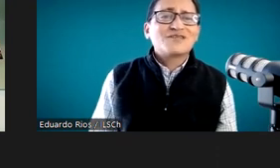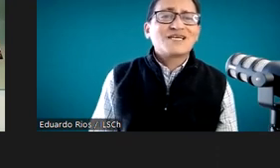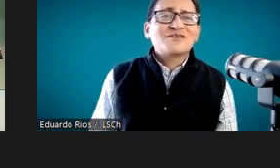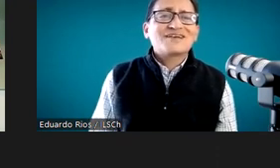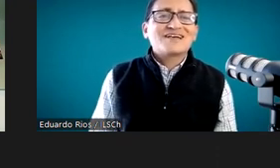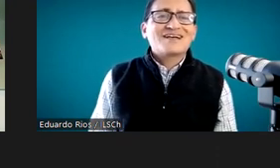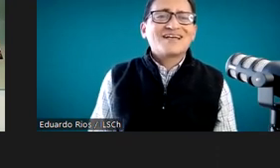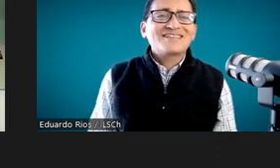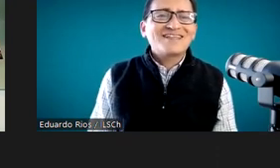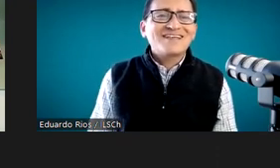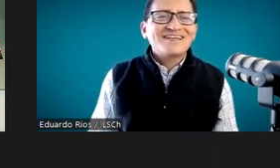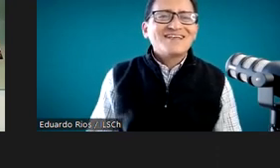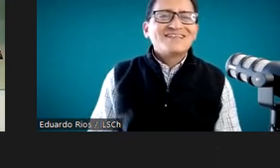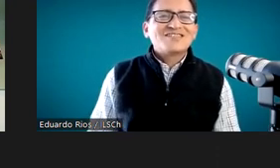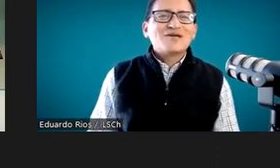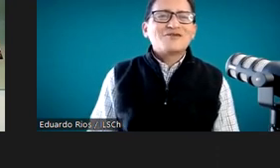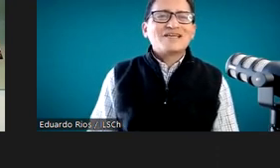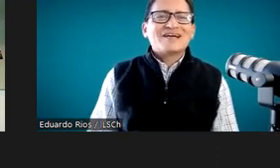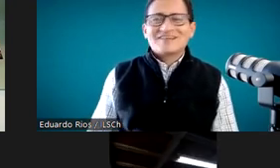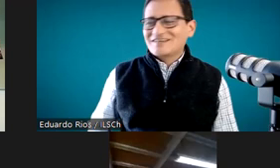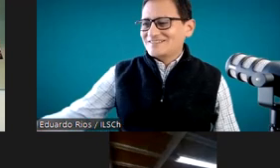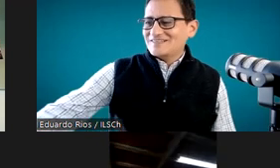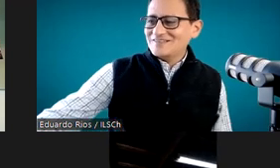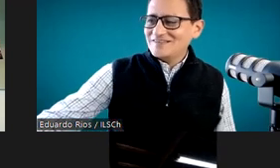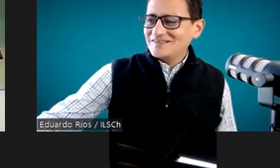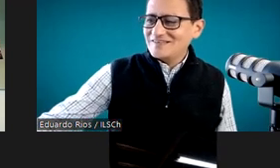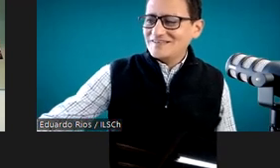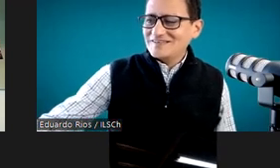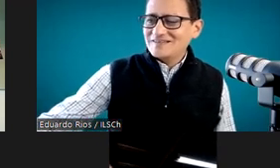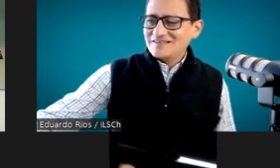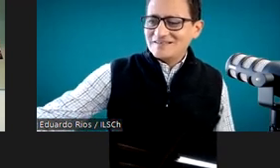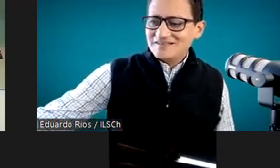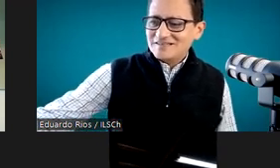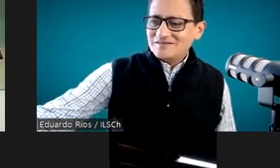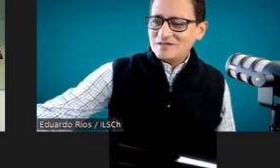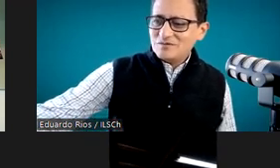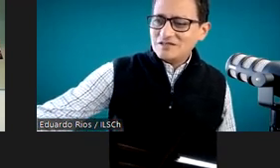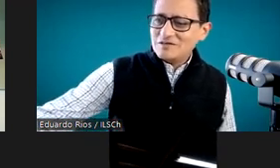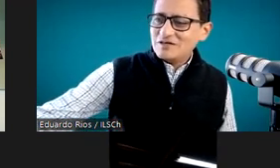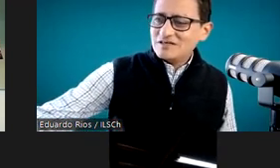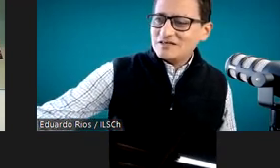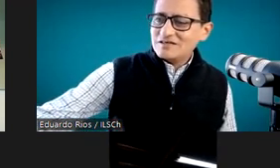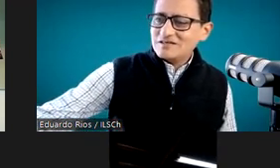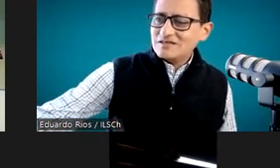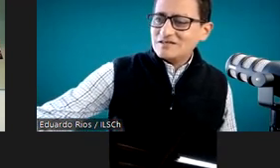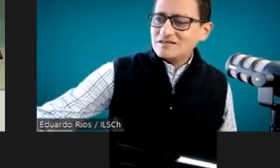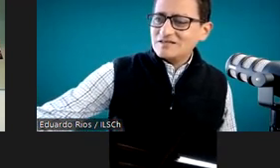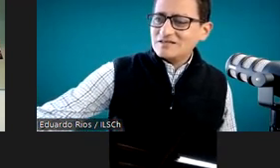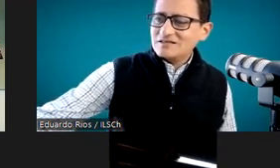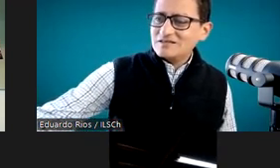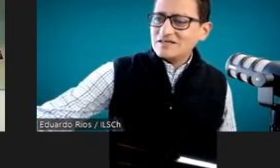hemos encontrado en clases de psicopedagogía, ¿cierto? Espera un poquito, vamos